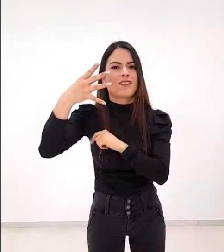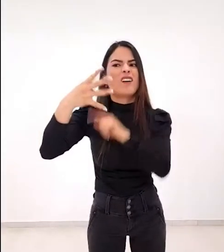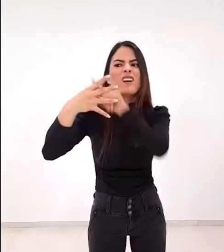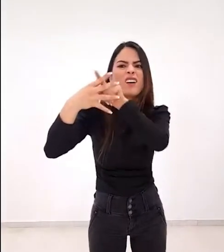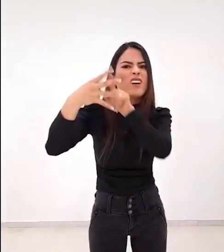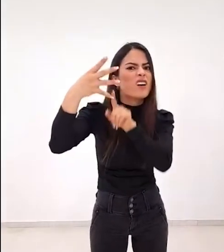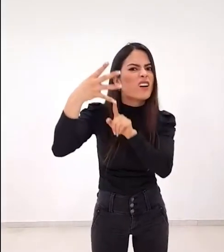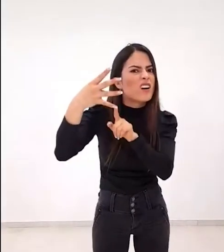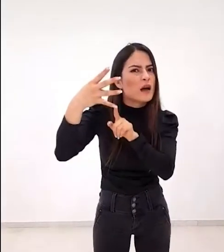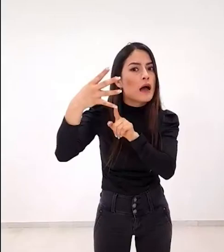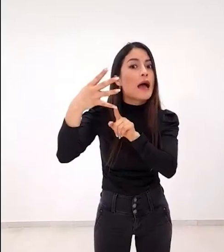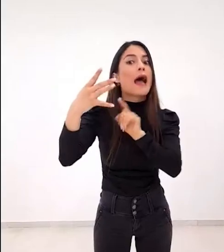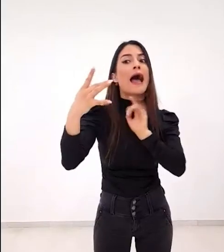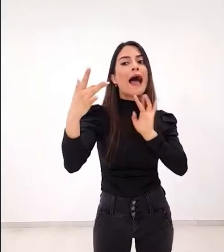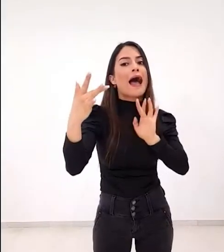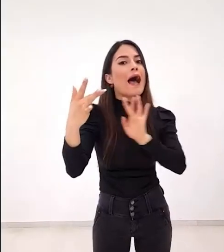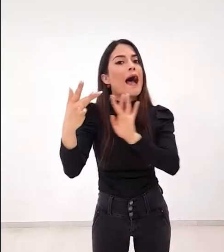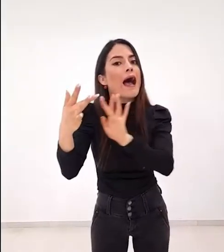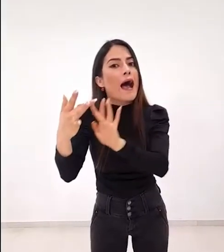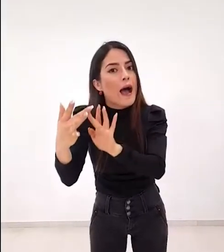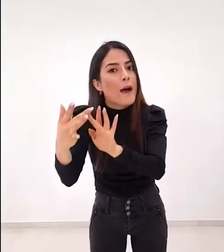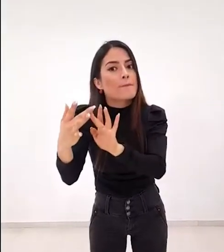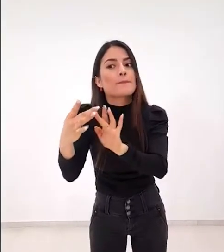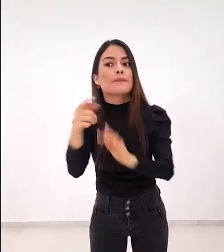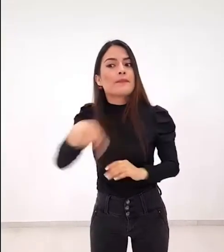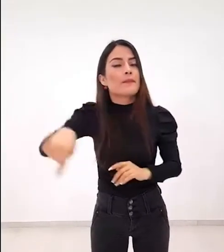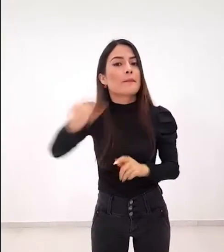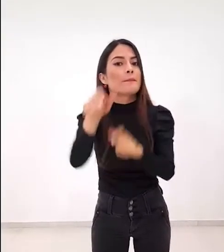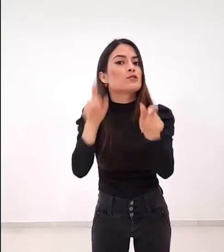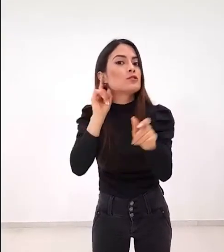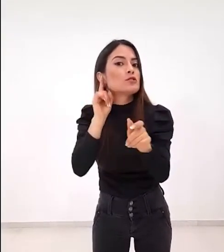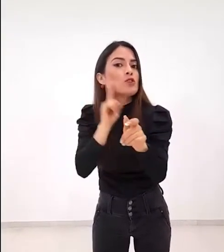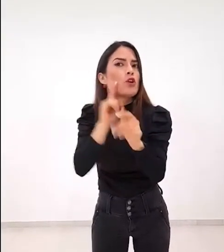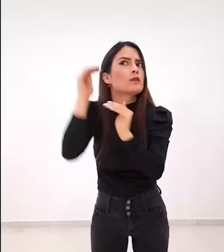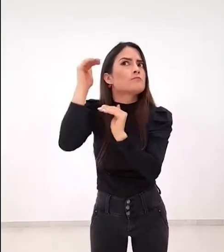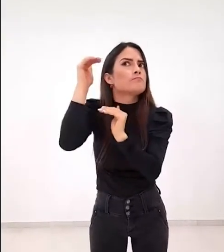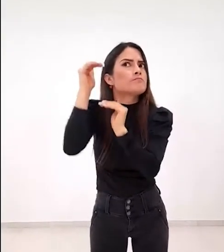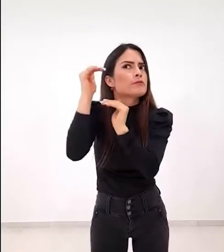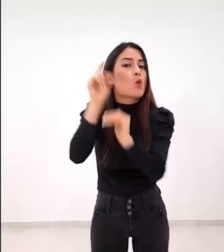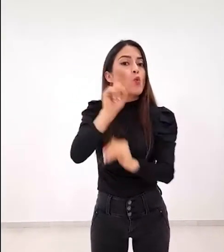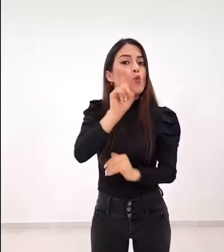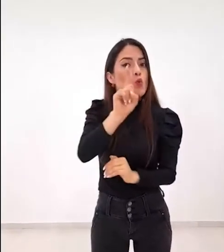para más de 147